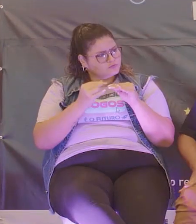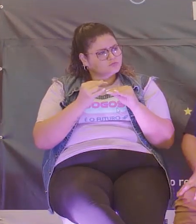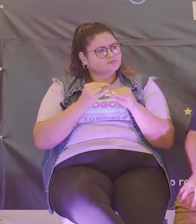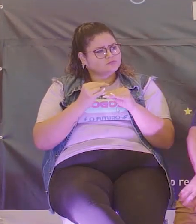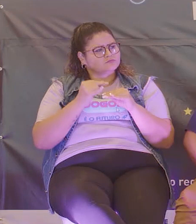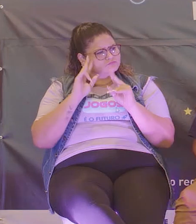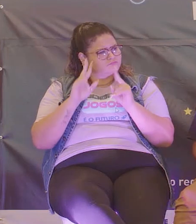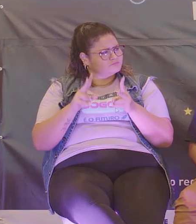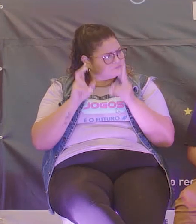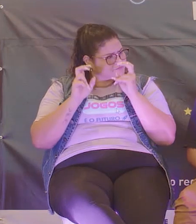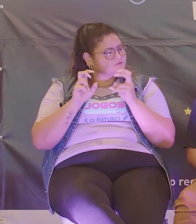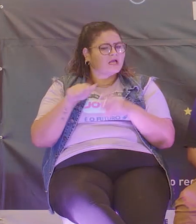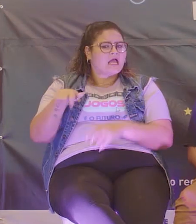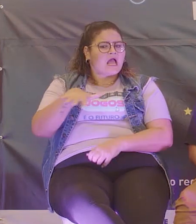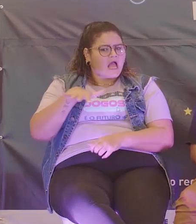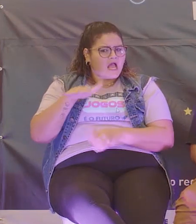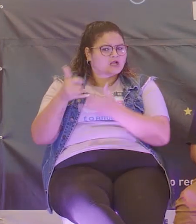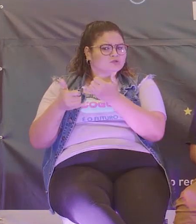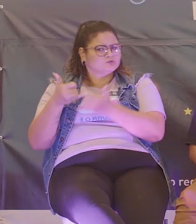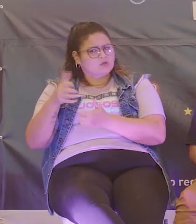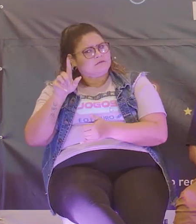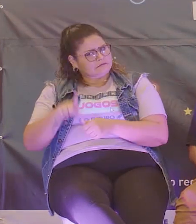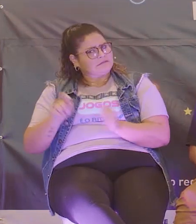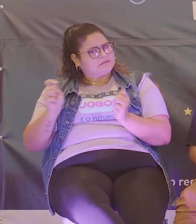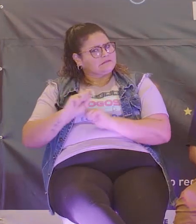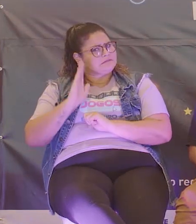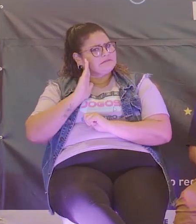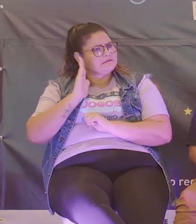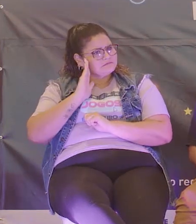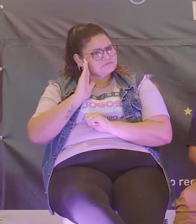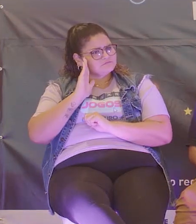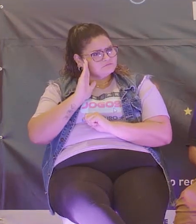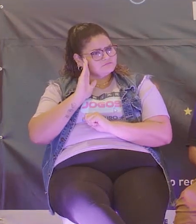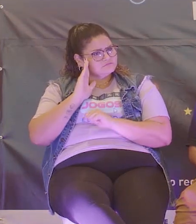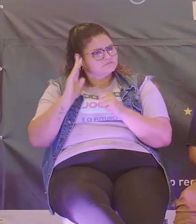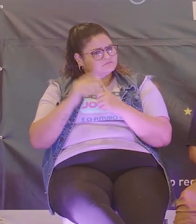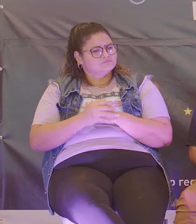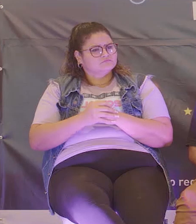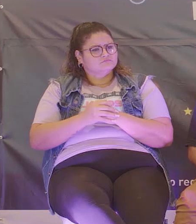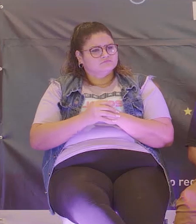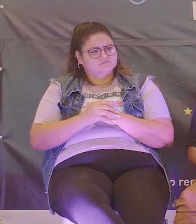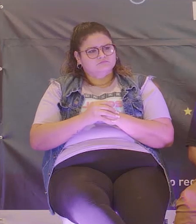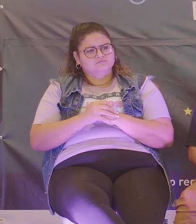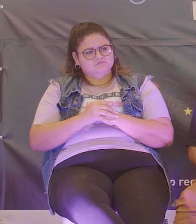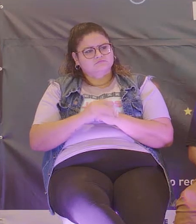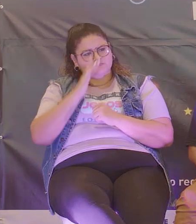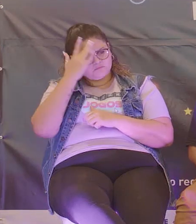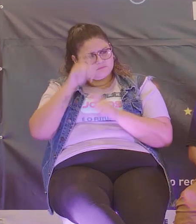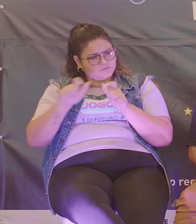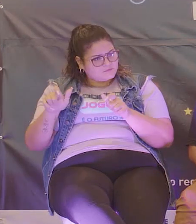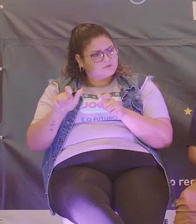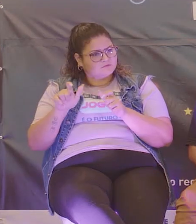olhando para as áreas dos jogos, né, que vem numa crescente muito enorme. Então, as pessoas, os empresários,